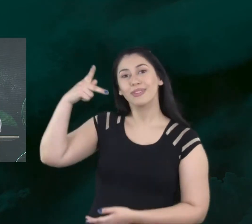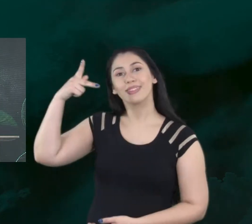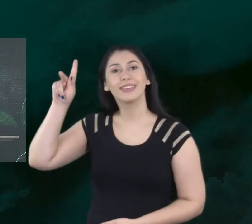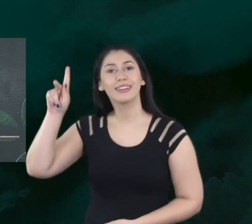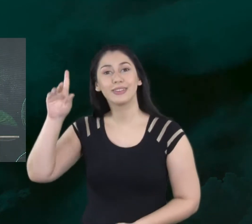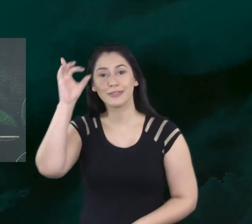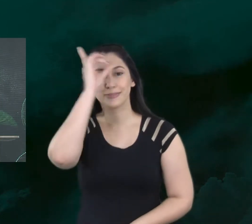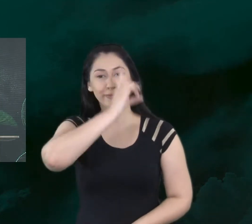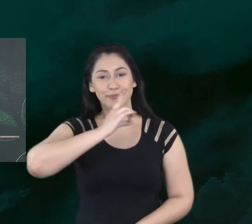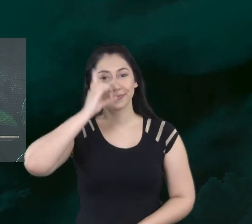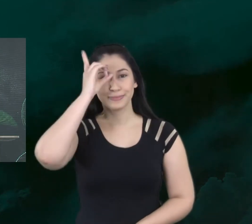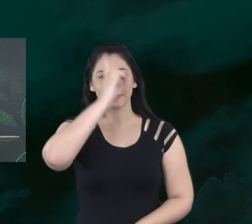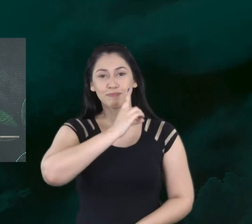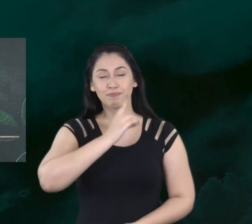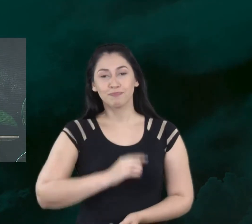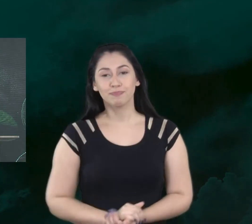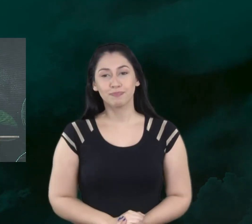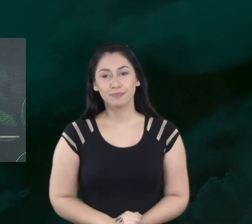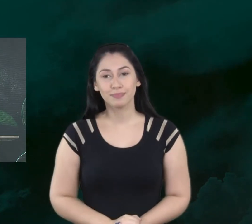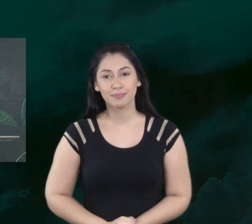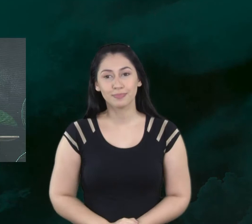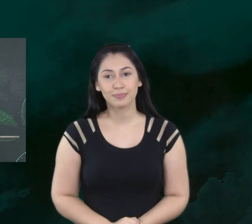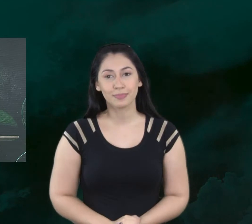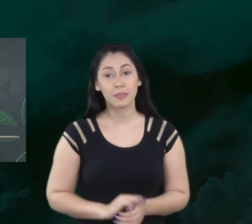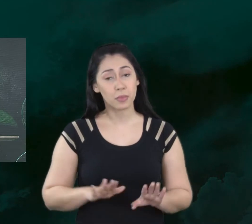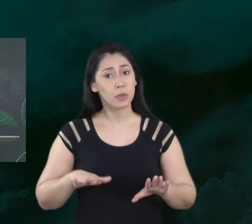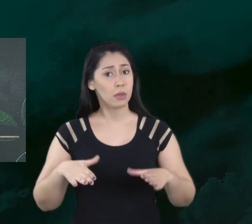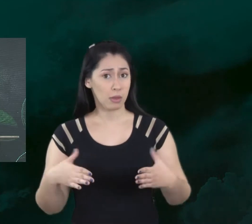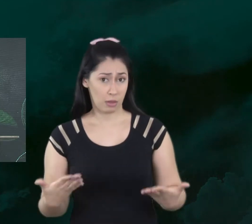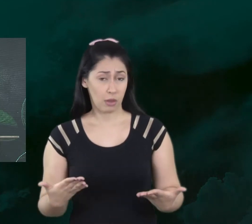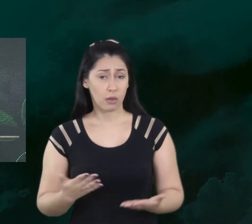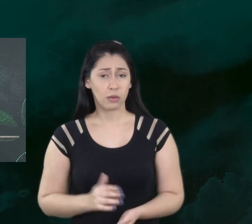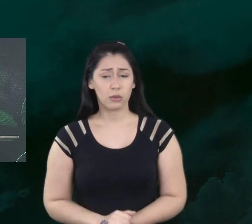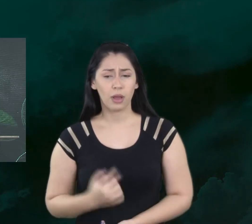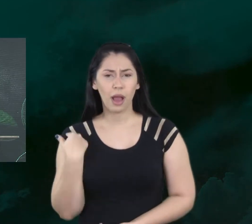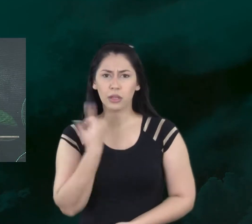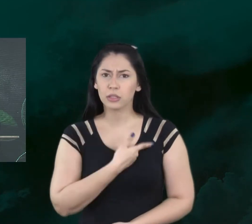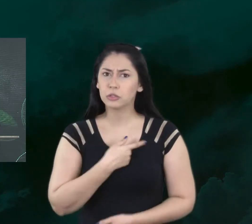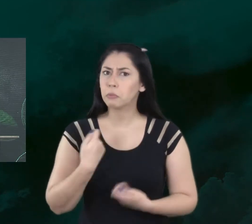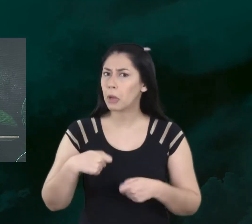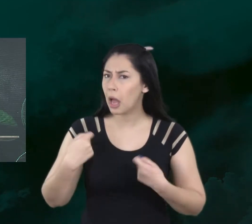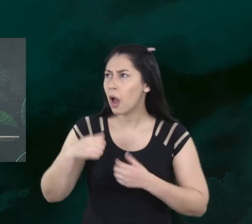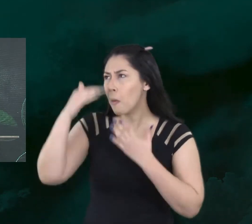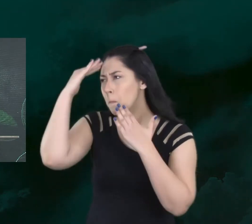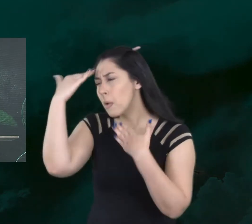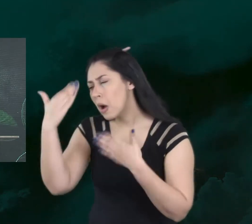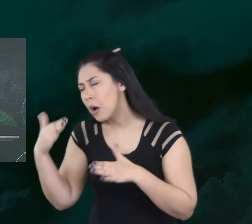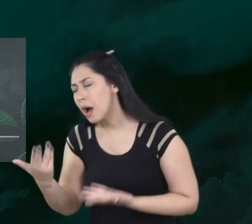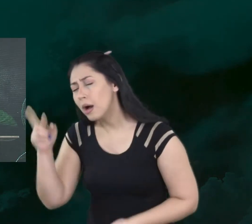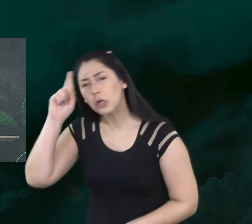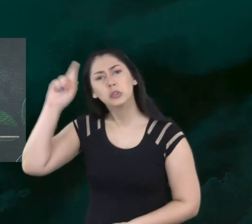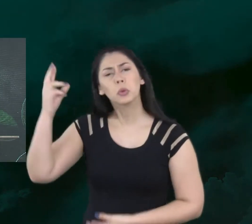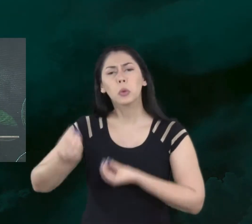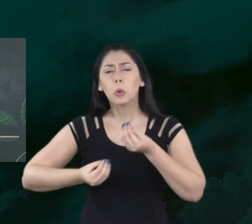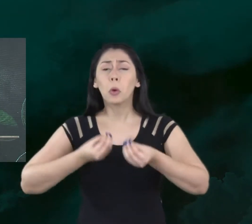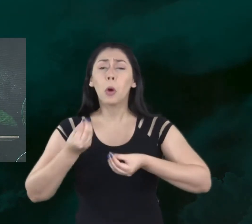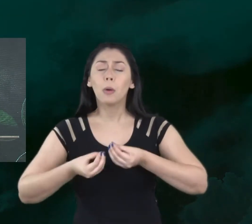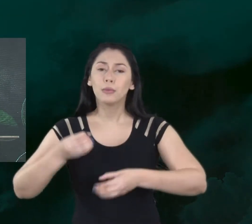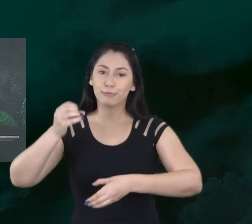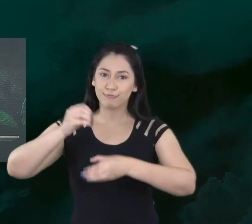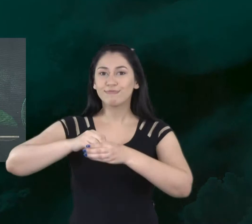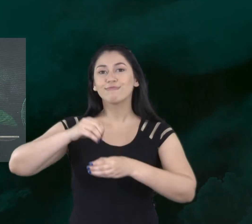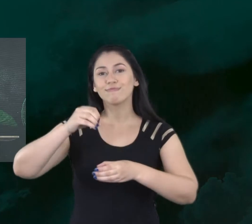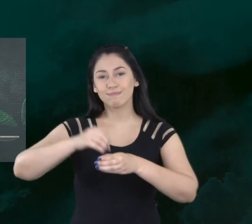domingo. Portanto, vamos honrar o nosso Senhor com nossos bens, não se